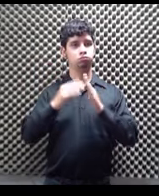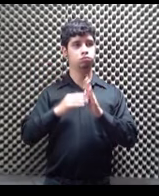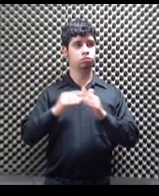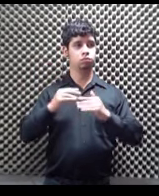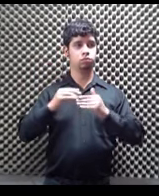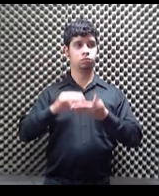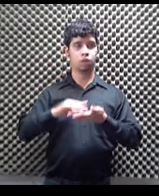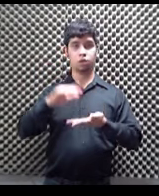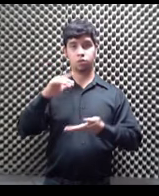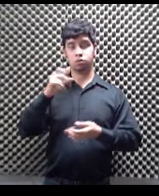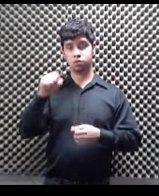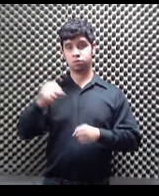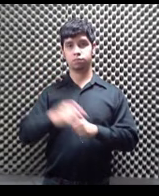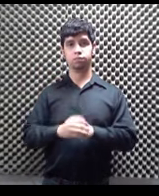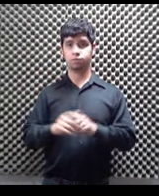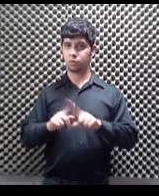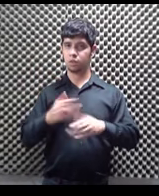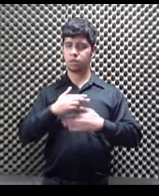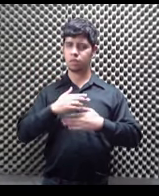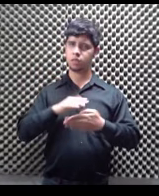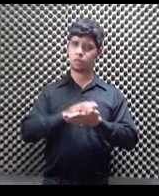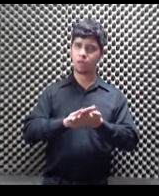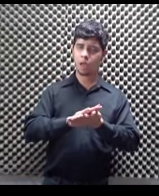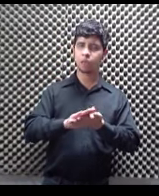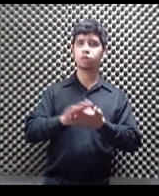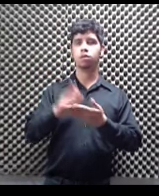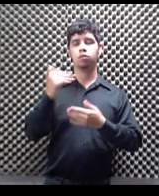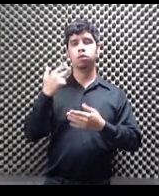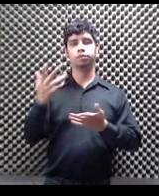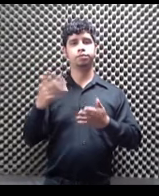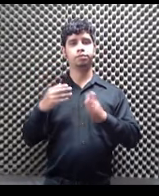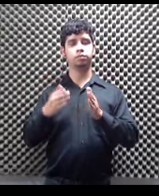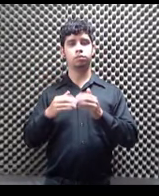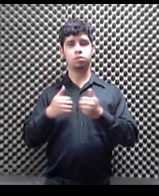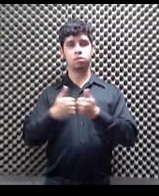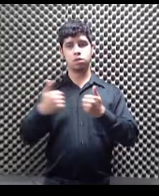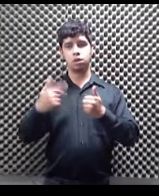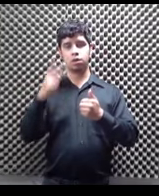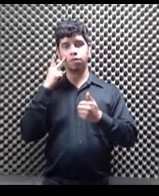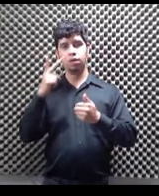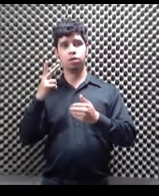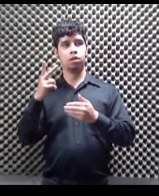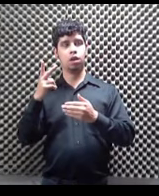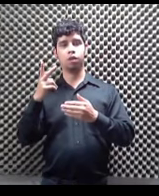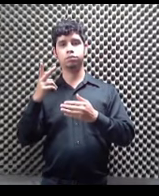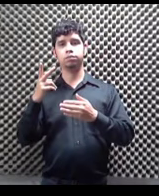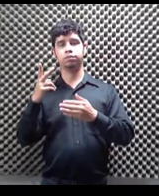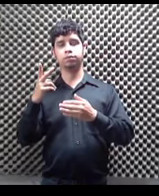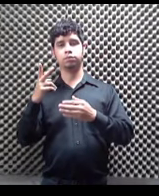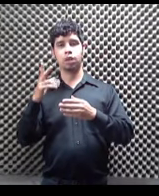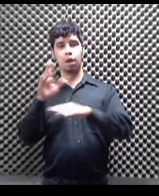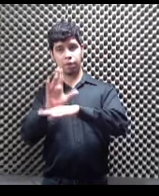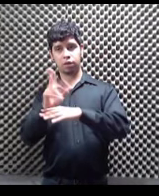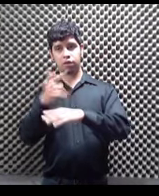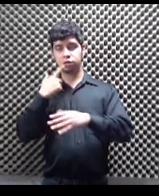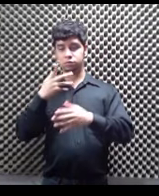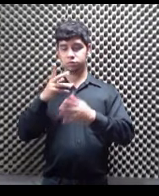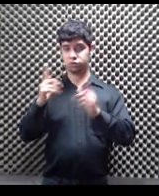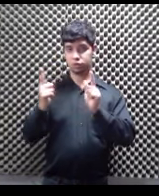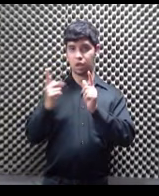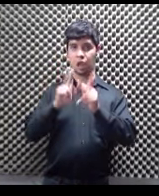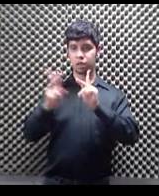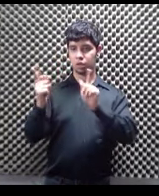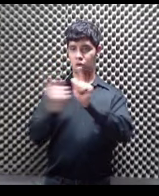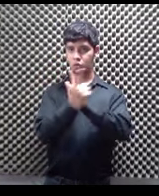sí. Así que, pero está chévere porque eso también, o sea, aparte de se ver las películas, comparten ideas, claro, proyecto,